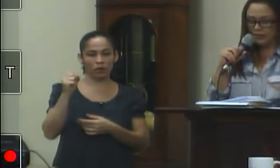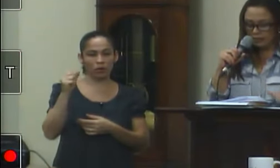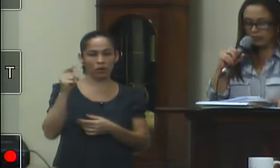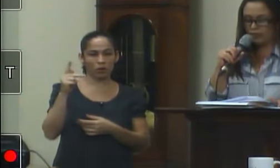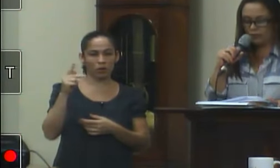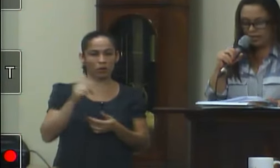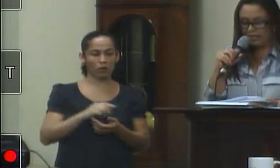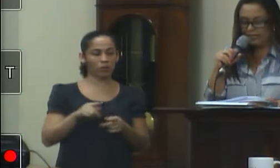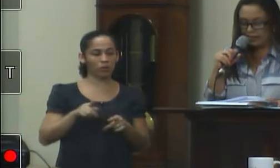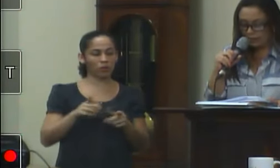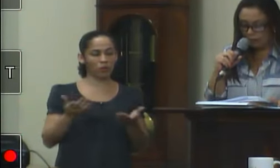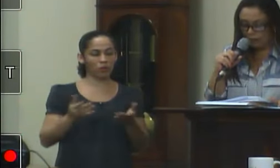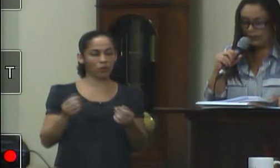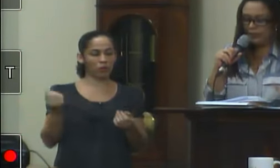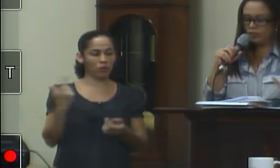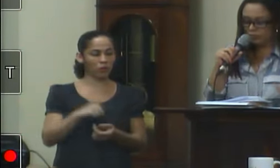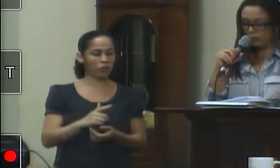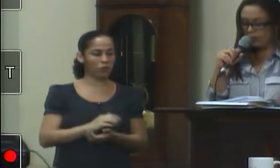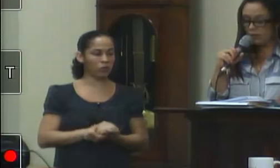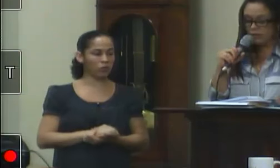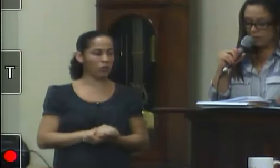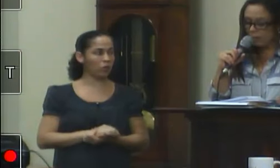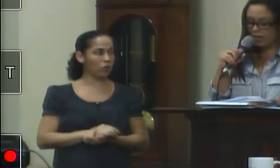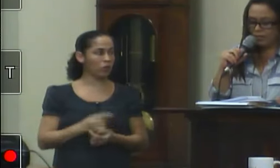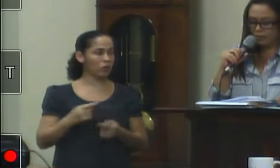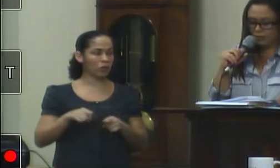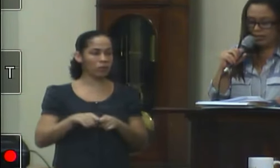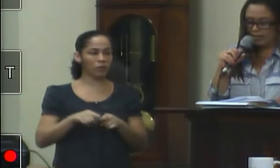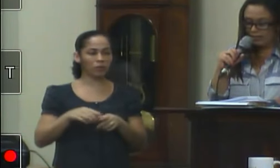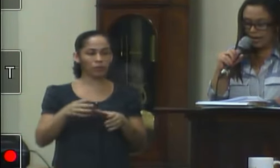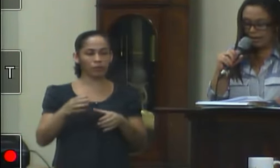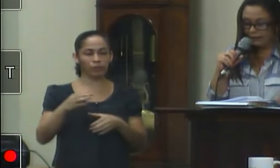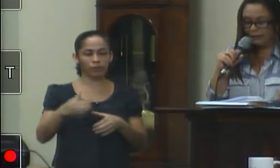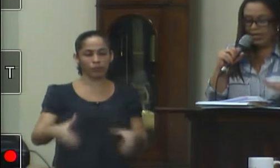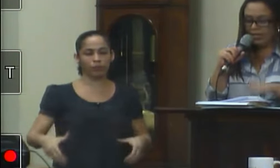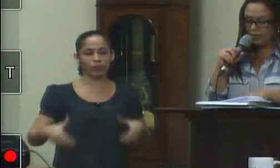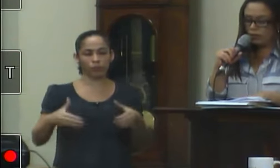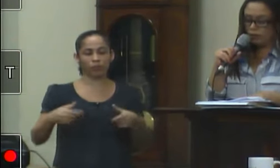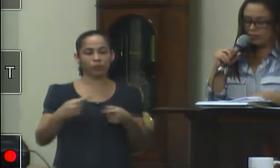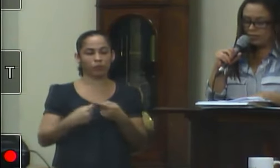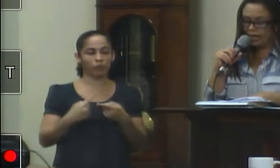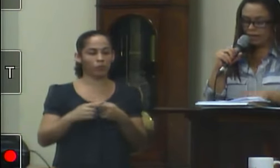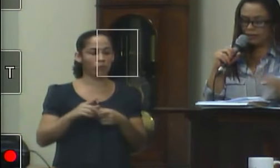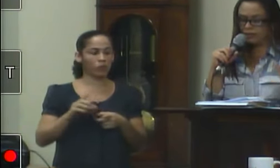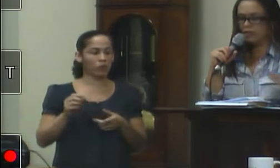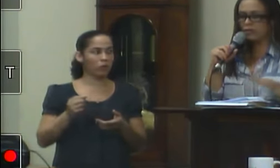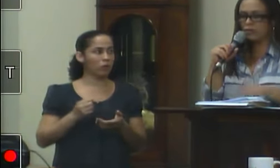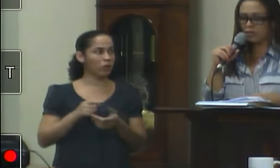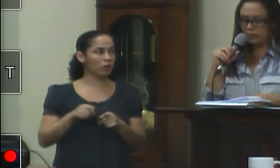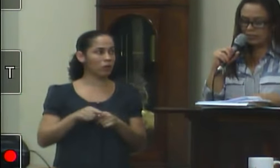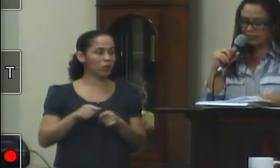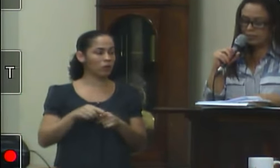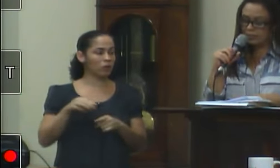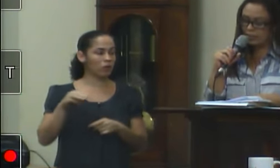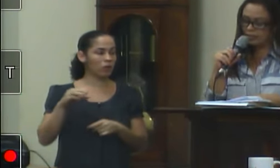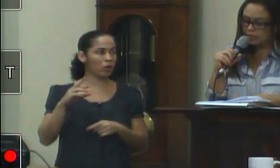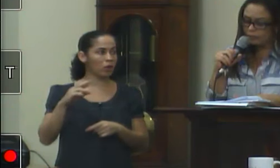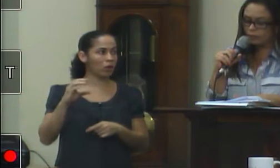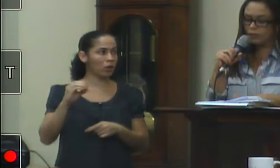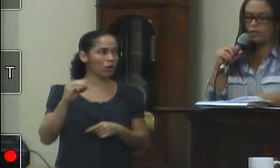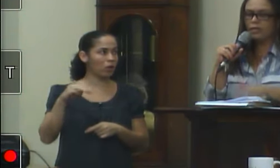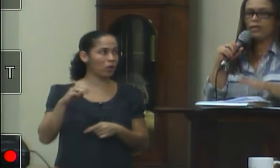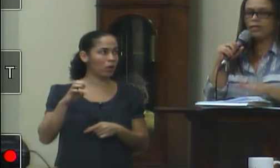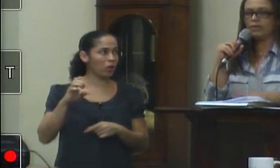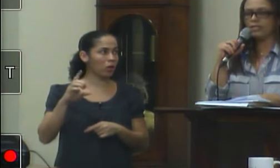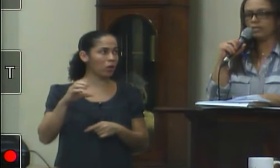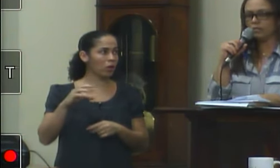primeira e que já foi realizada agora. De pneus também já foi realizada. E a do home care, que nós temos dois pacientes